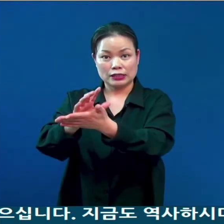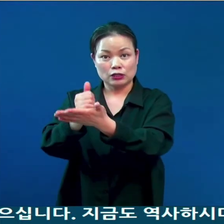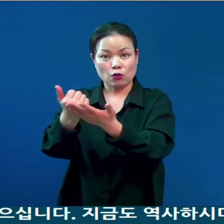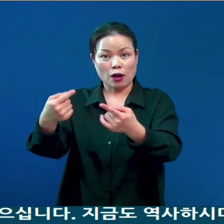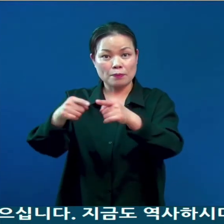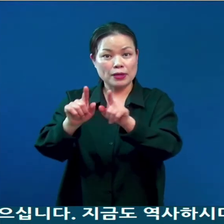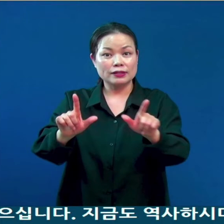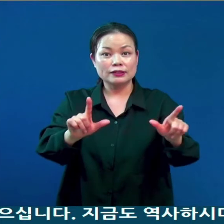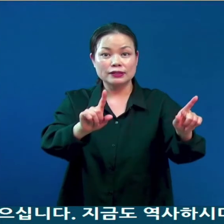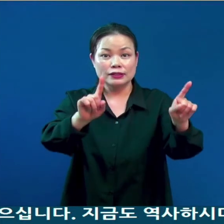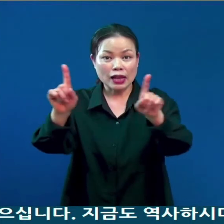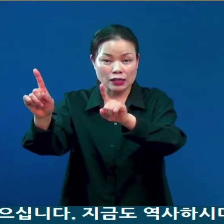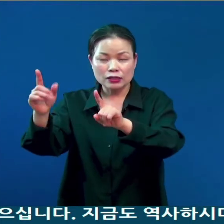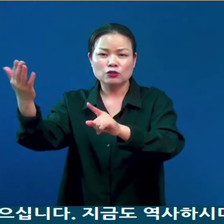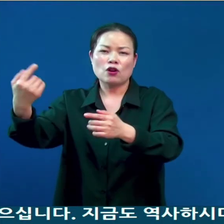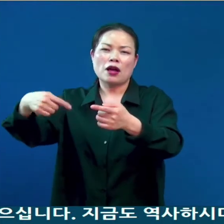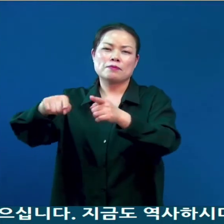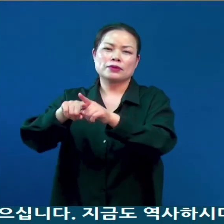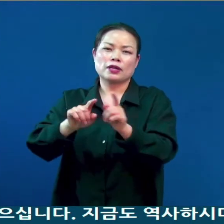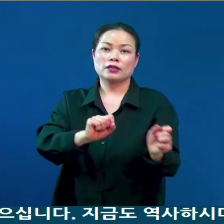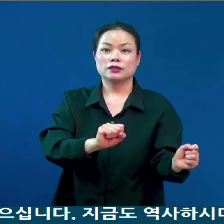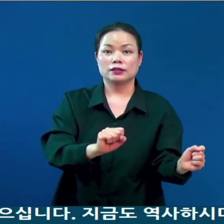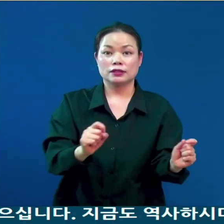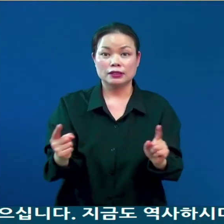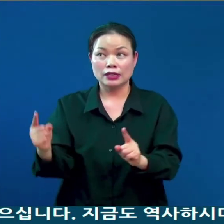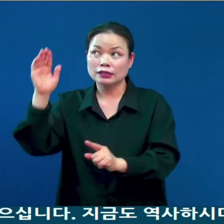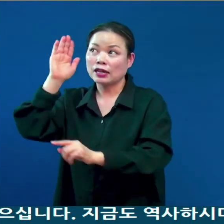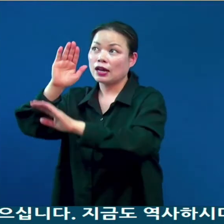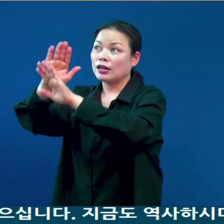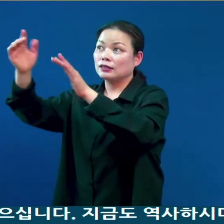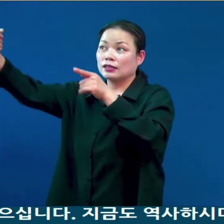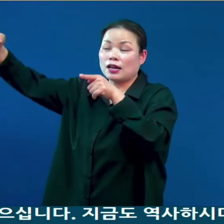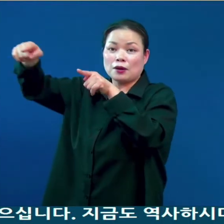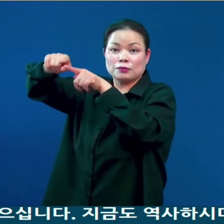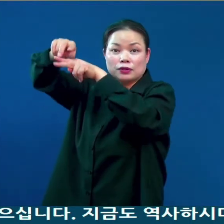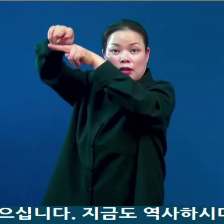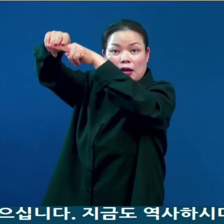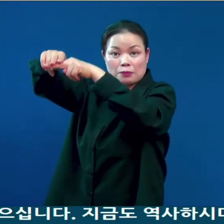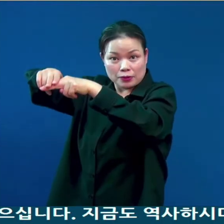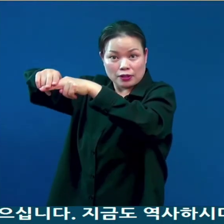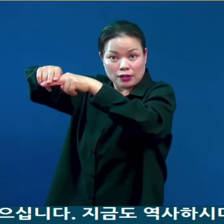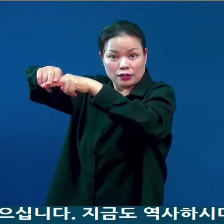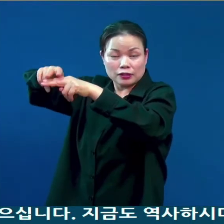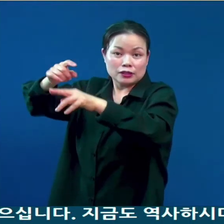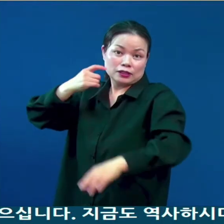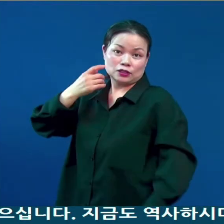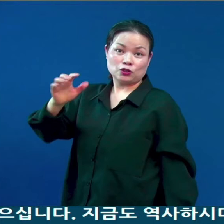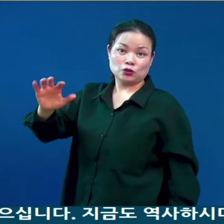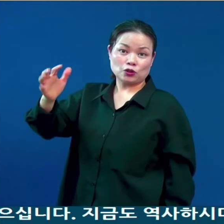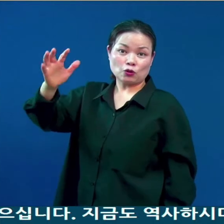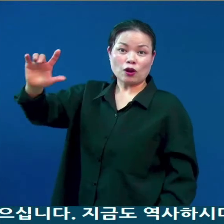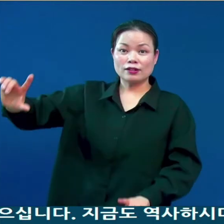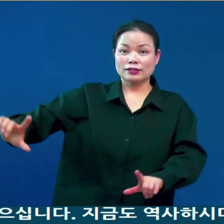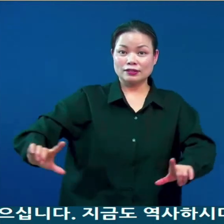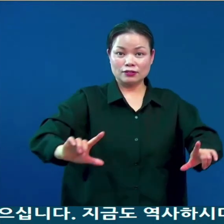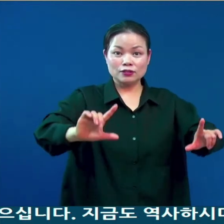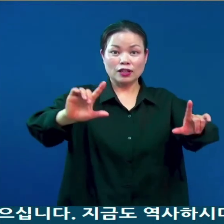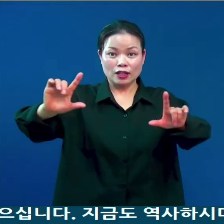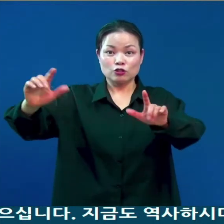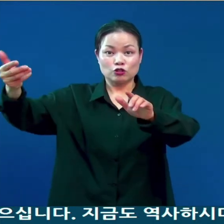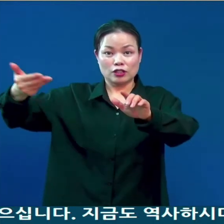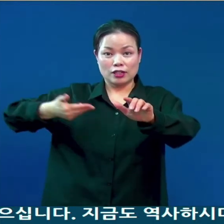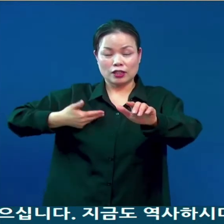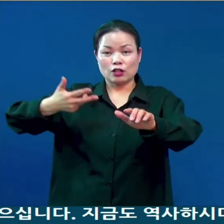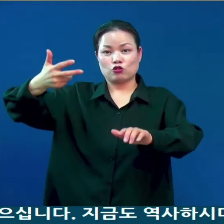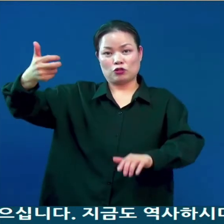함께 살리셨고 그와 함께 일으키사 하늘에 함께 앉게 하셔서 그 영광을 누리게 하시겠다라고